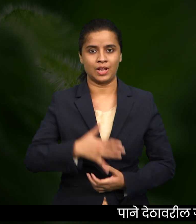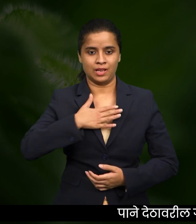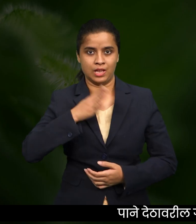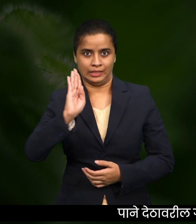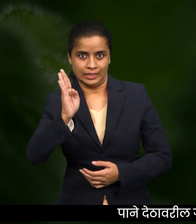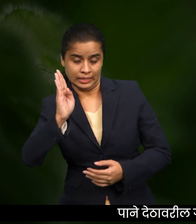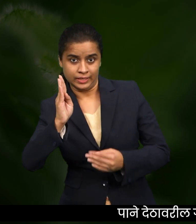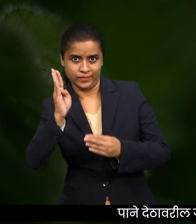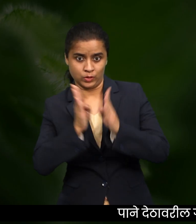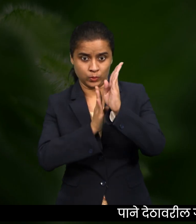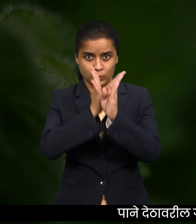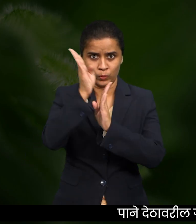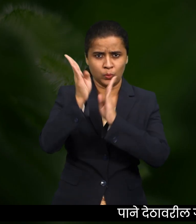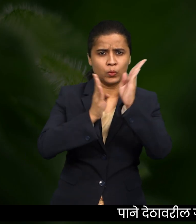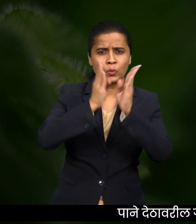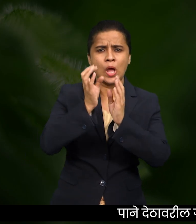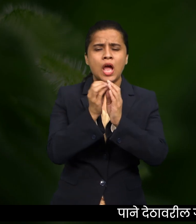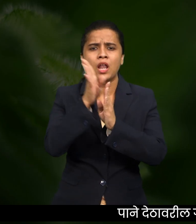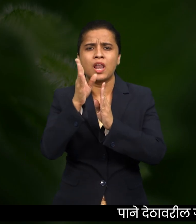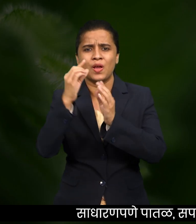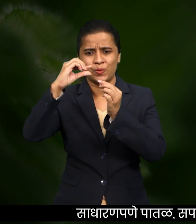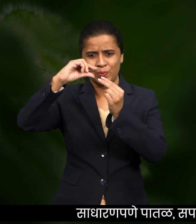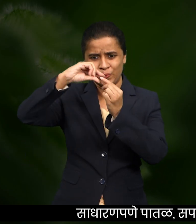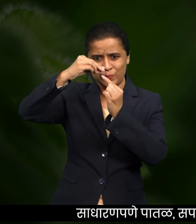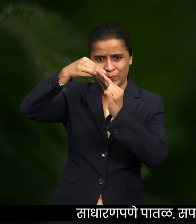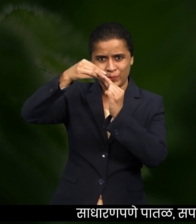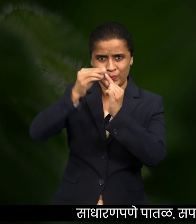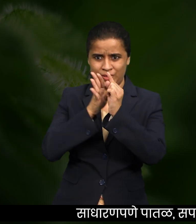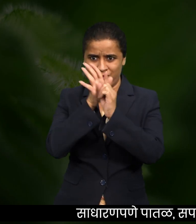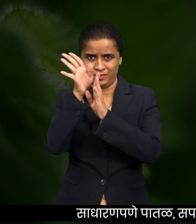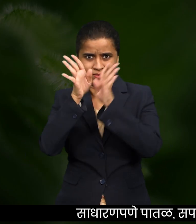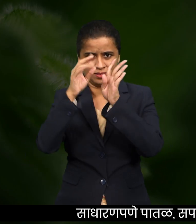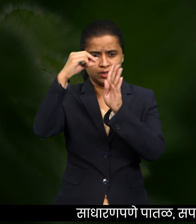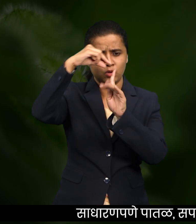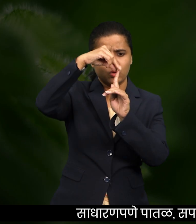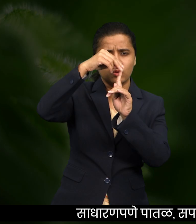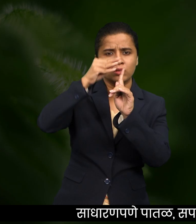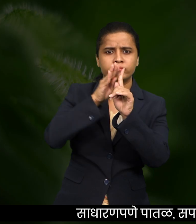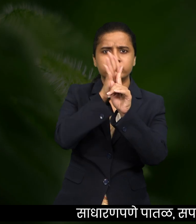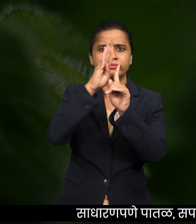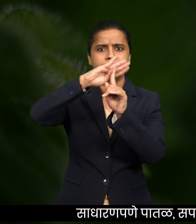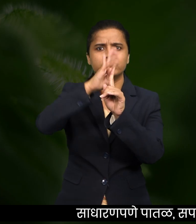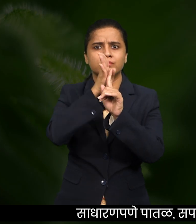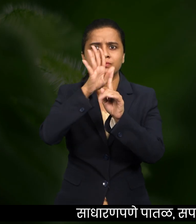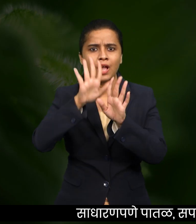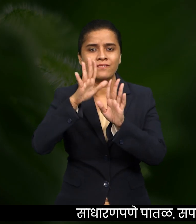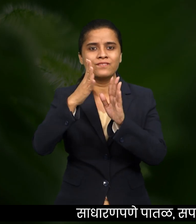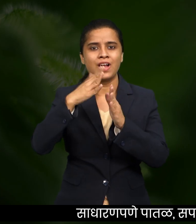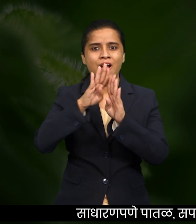पाने देठावरील गाठीमधून वाढतात. पाने साधारणपणे पातळ, सपाट आणि हिरव्या रंगाची